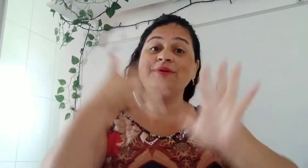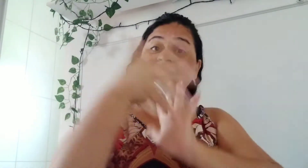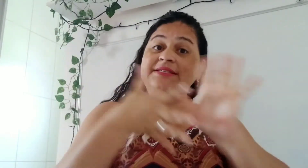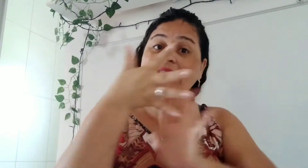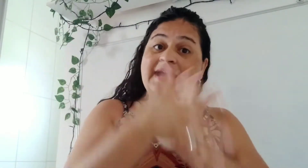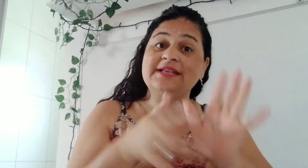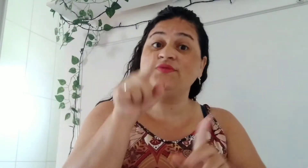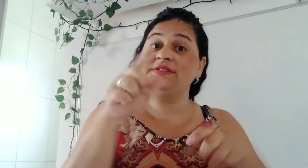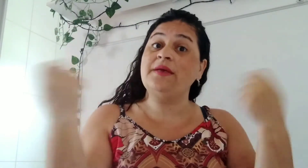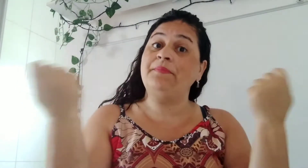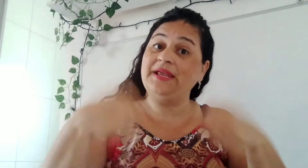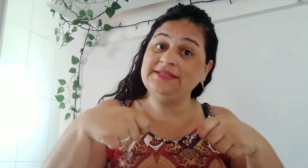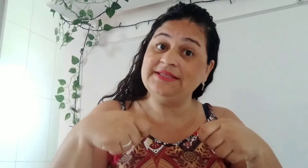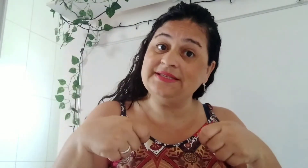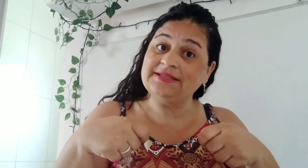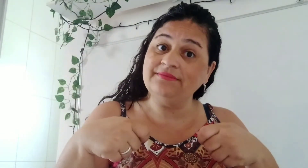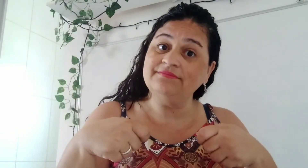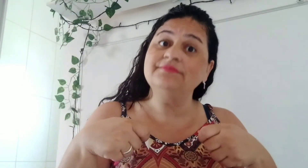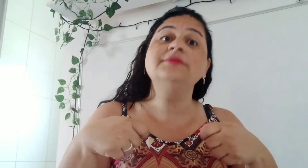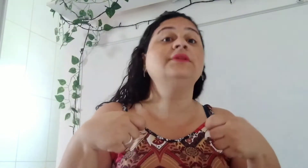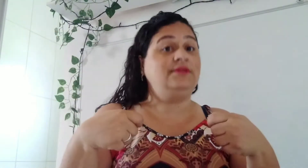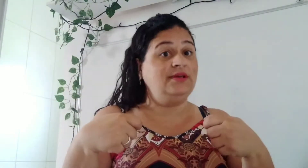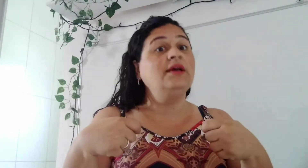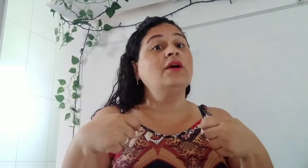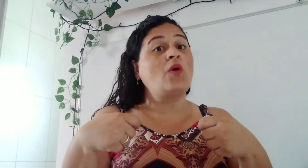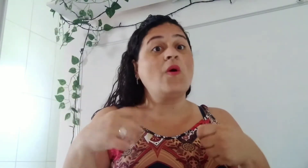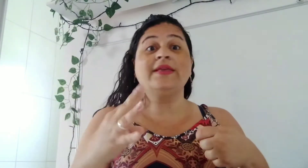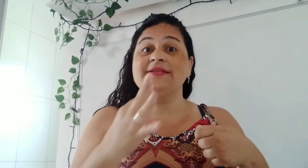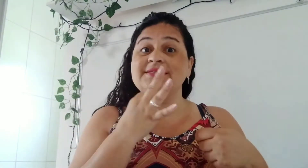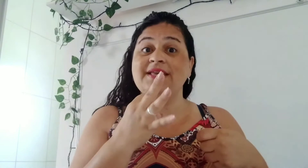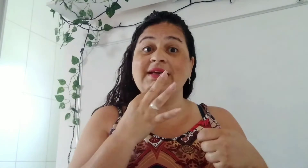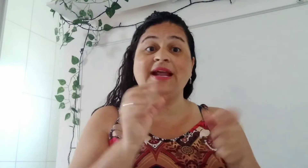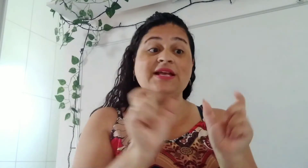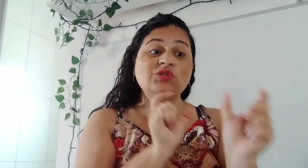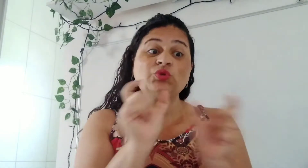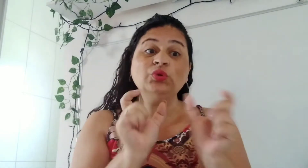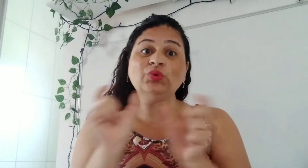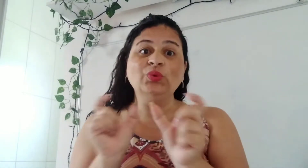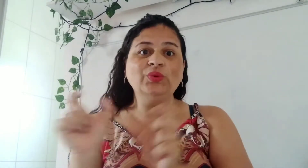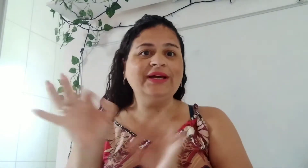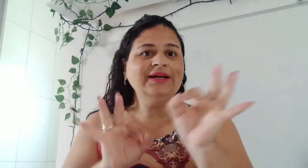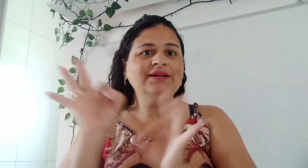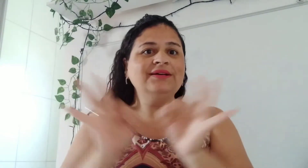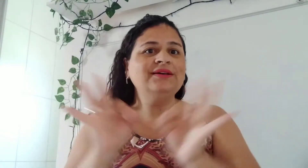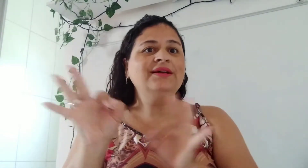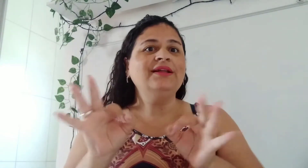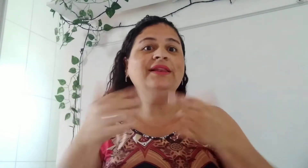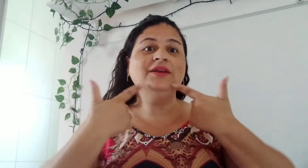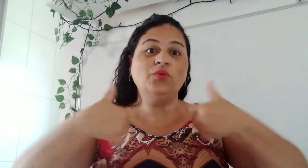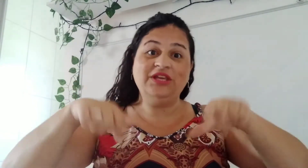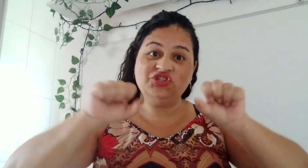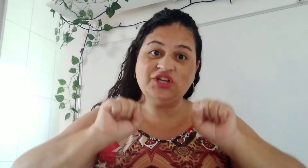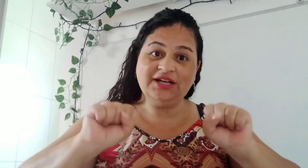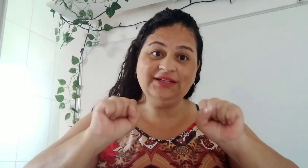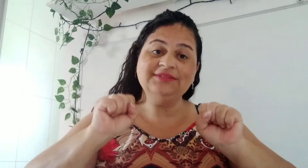de sinais, você precisa conhecer a estrutura linguística